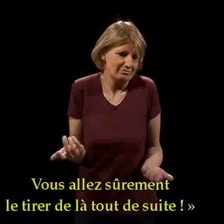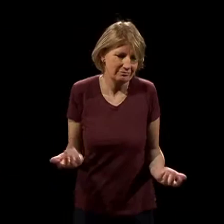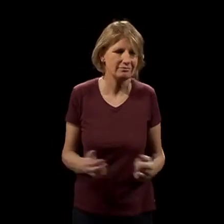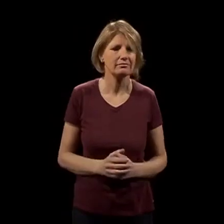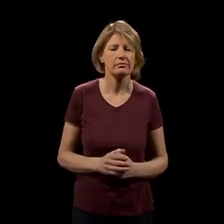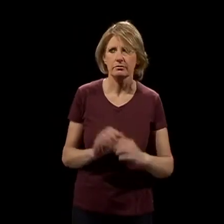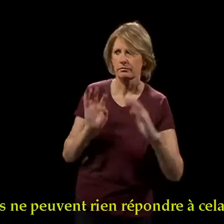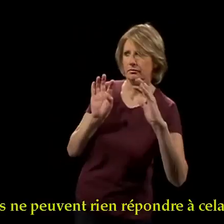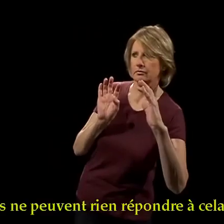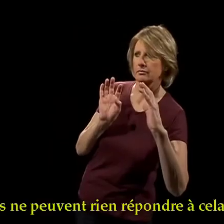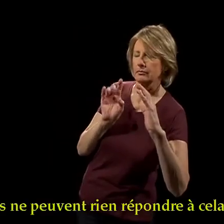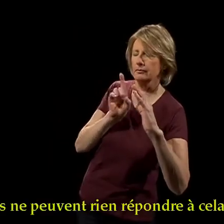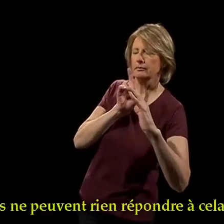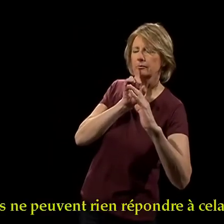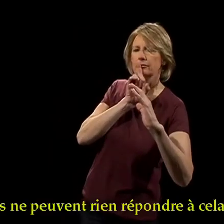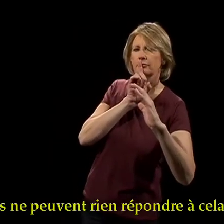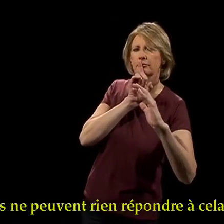Et ils ne peuvent rien répondre à cela.